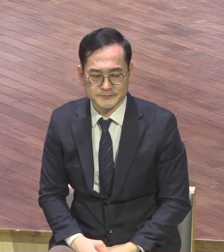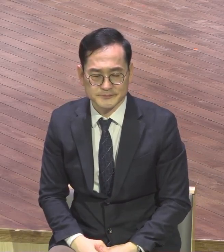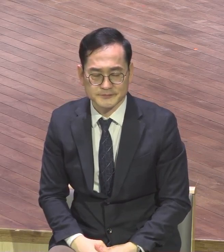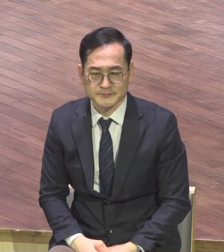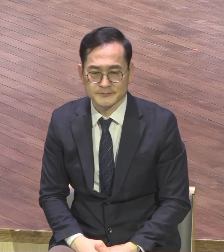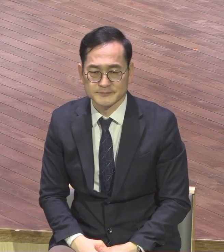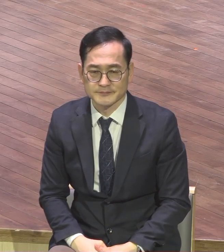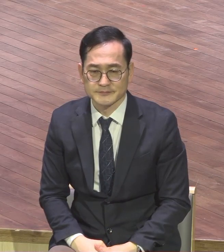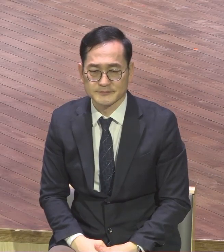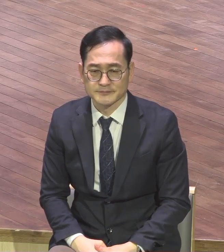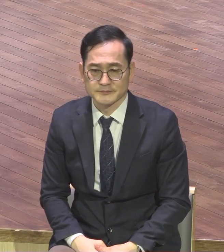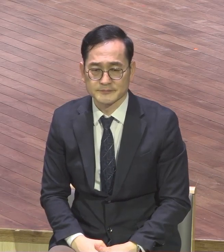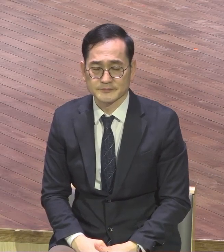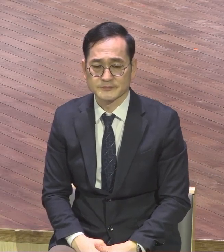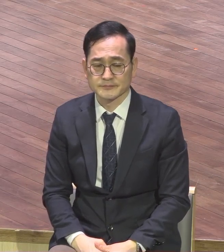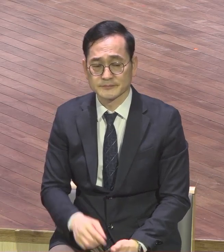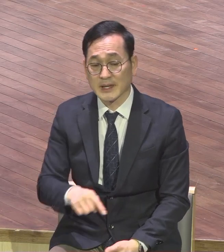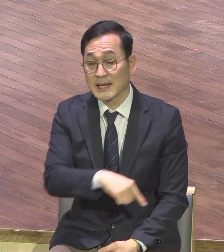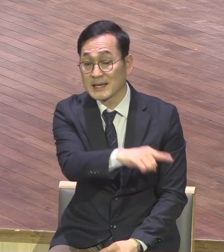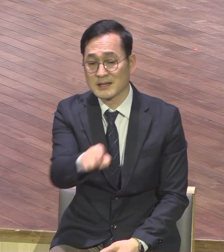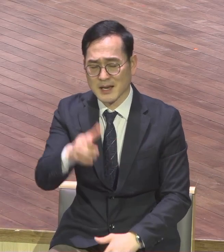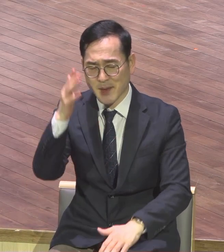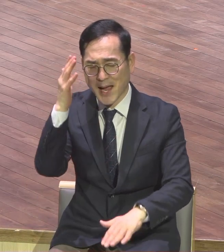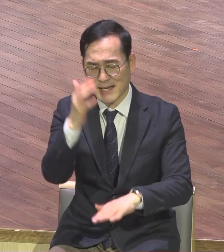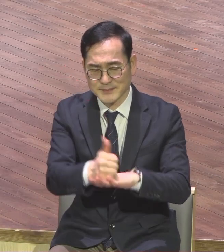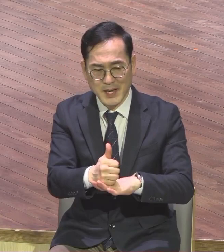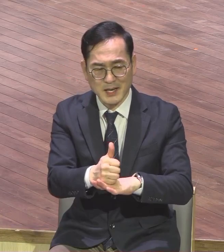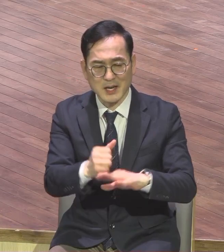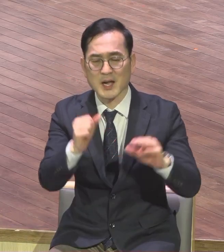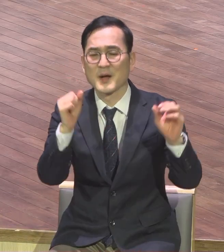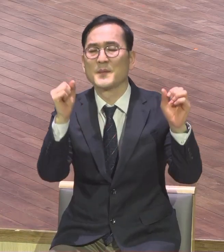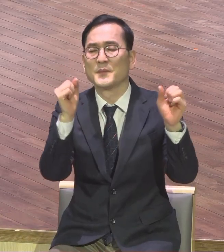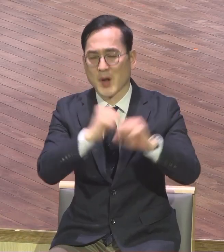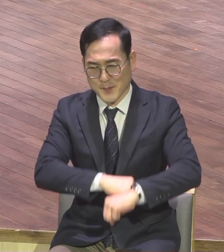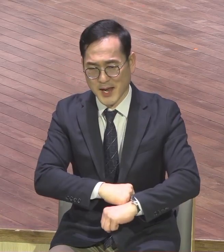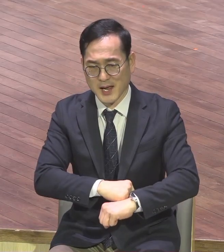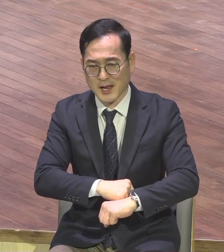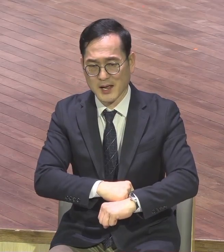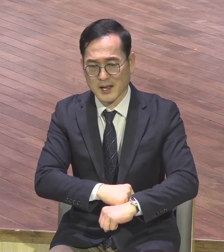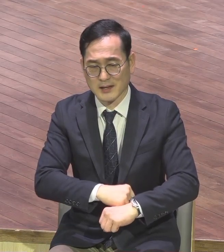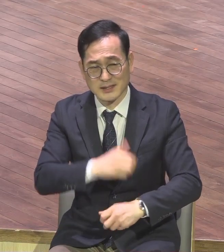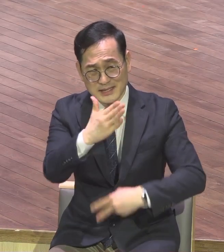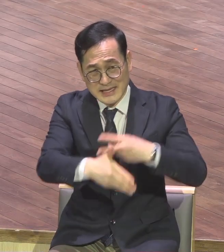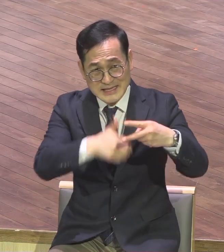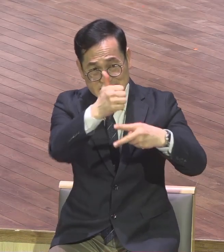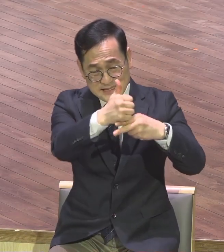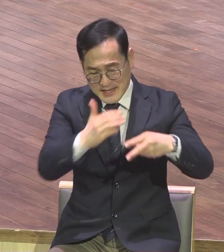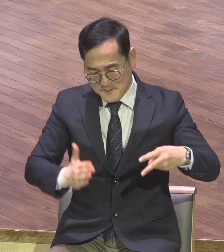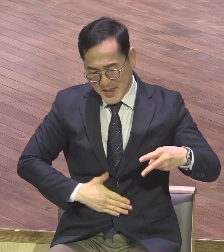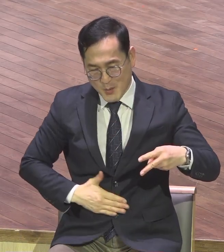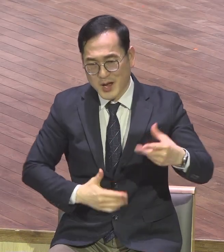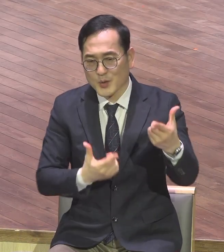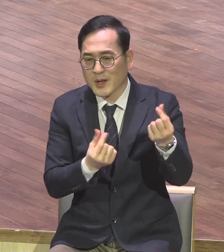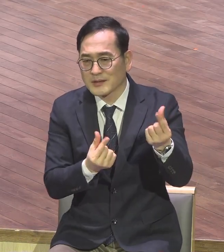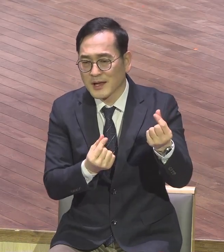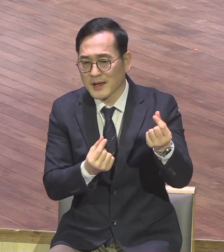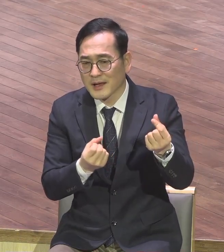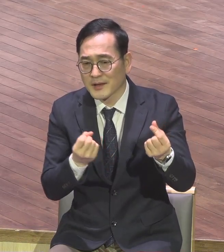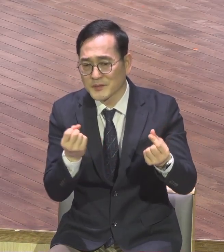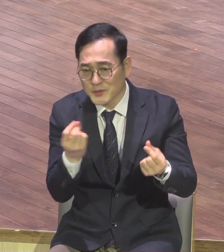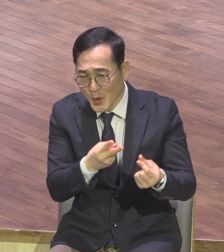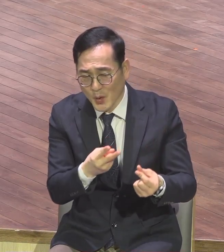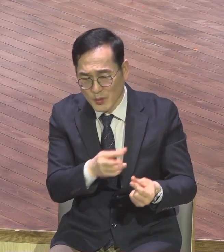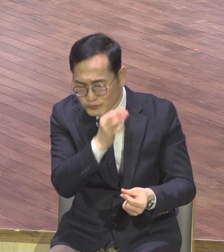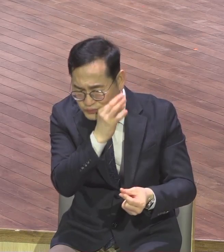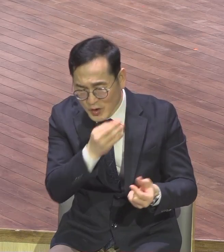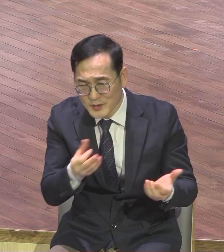그들의 마침은 멸망이요, 그들의 신은 배요, 그 영광은 그들의 부끄러움이 있고 땅에를